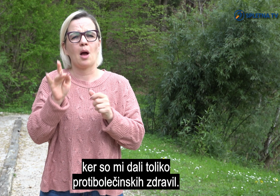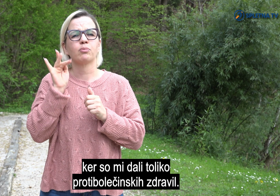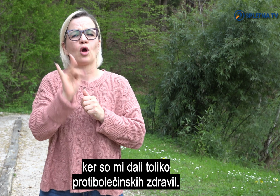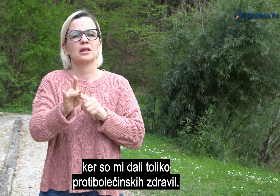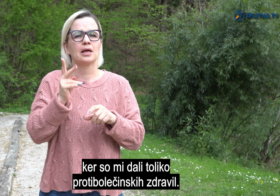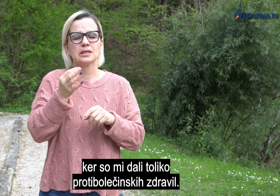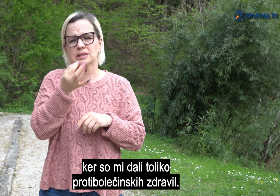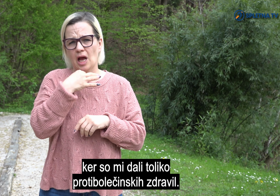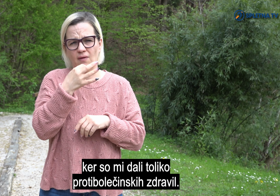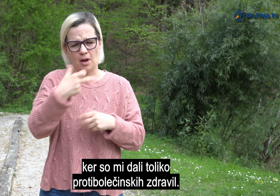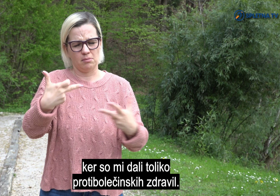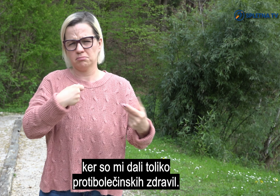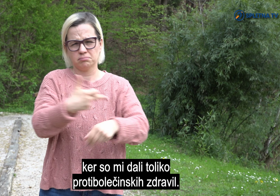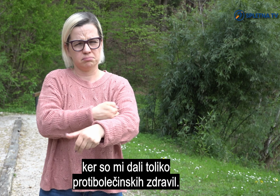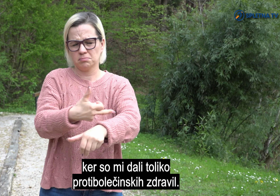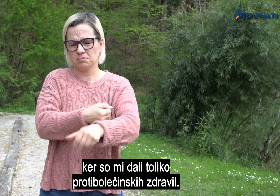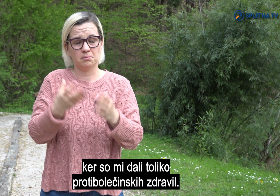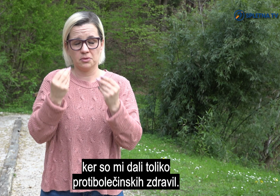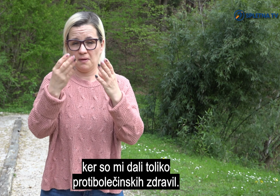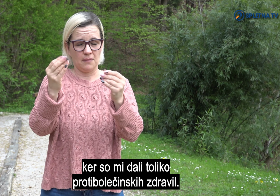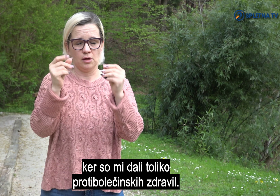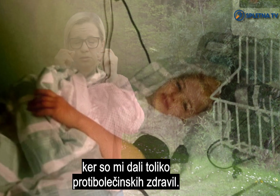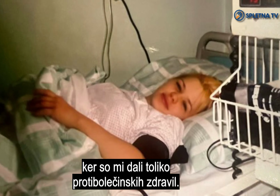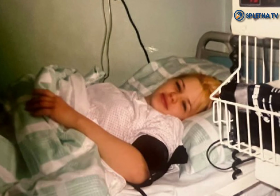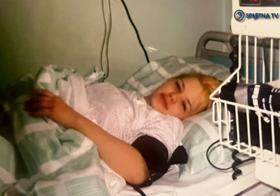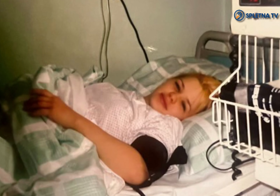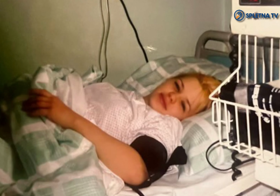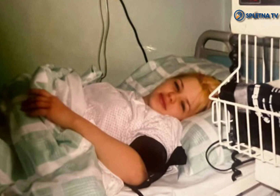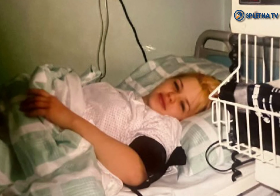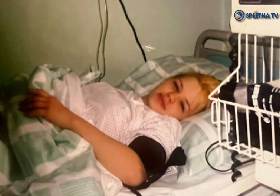toliko protibolečinskih zdravil.